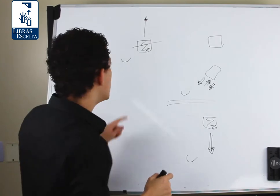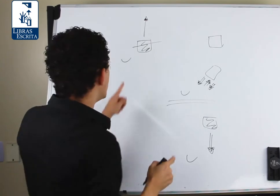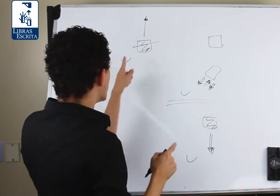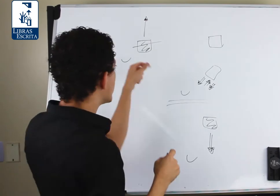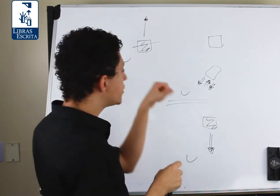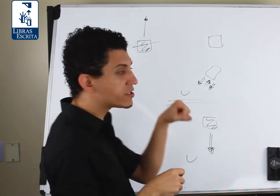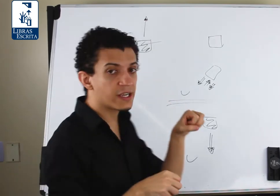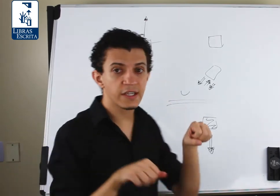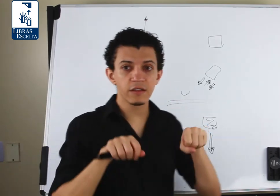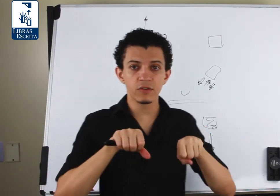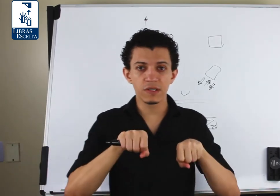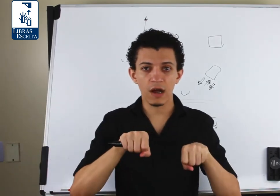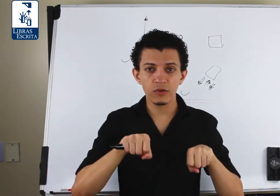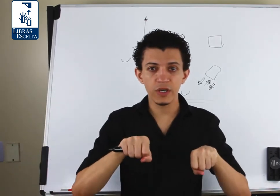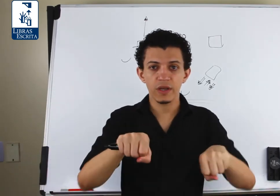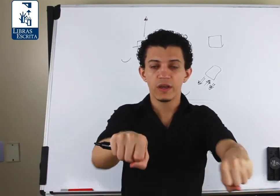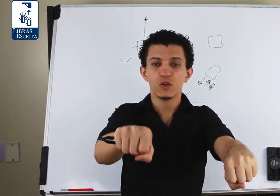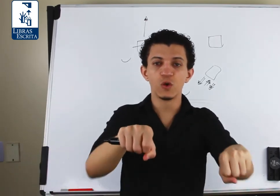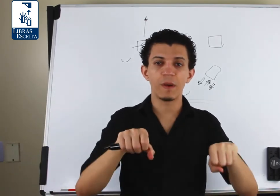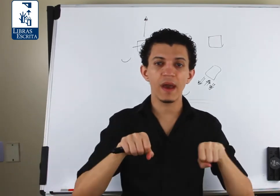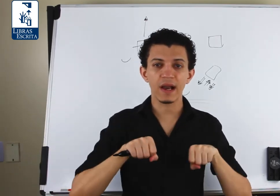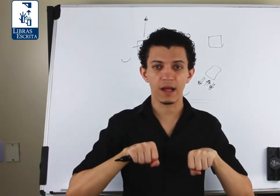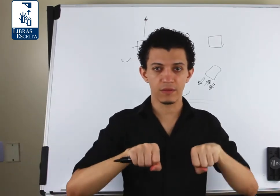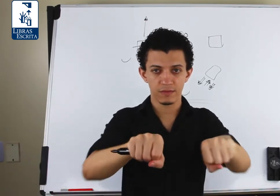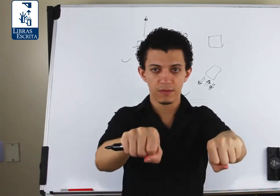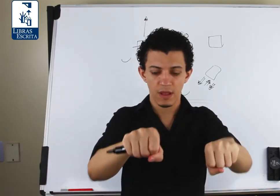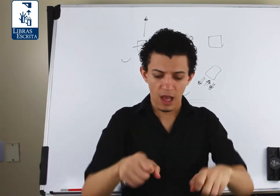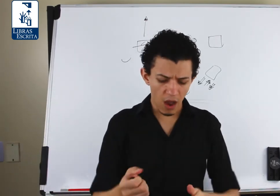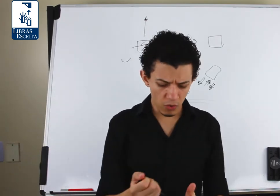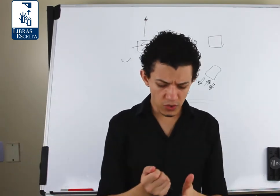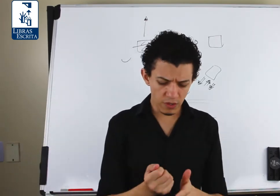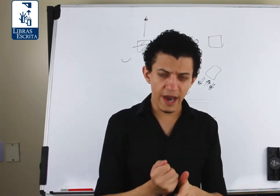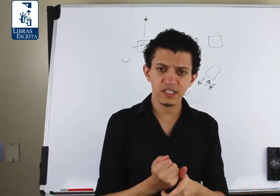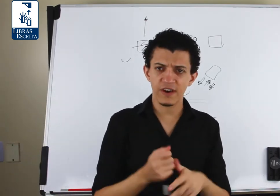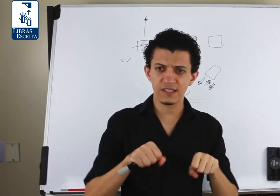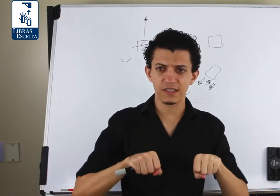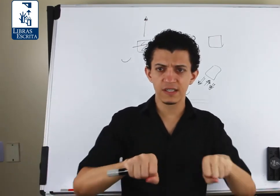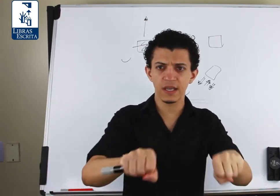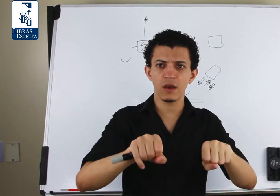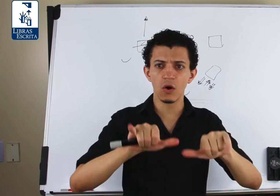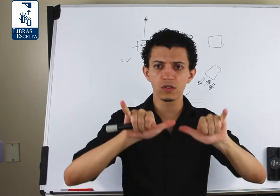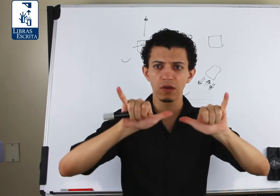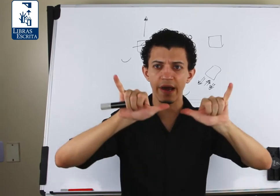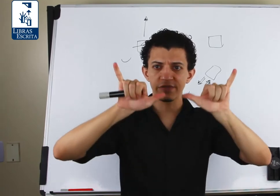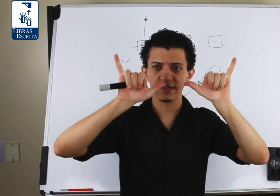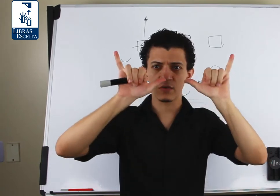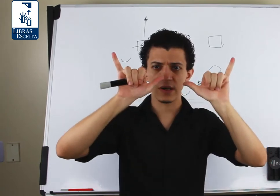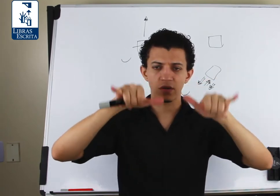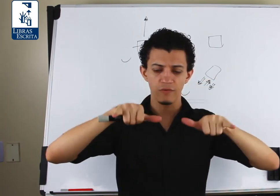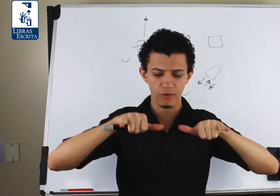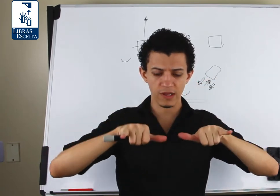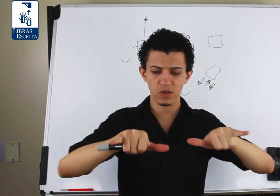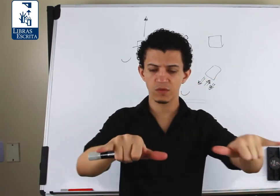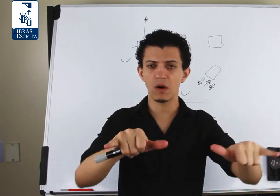Então aqui a gente tem a escrita do sinal de supermercado. Alguns lugares fazem assim, outros lugares fazem com essa configuração de mão,